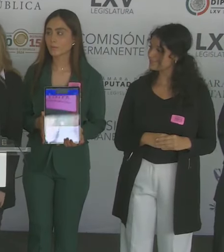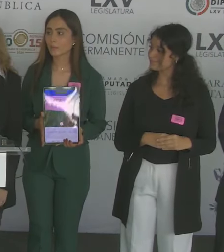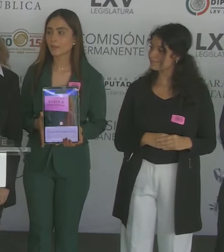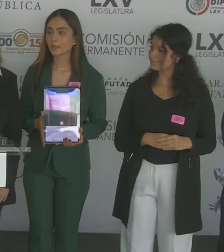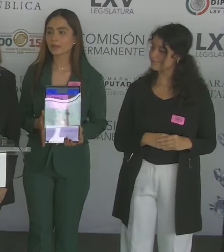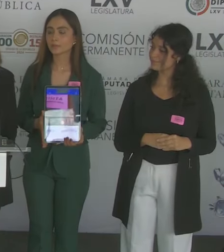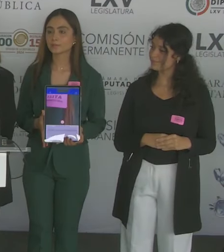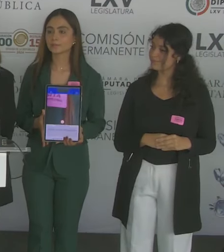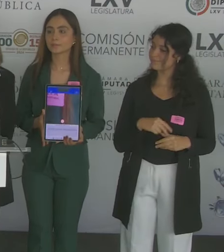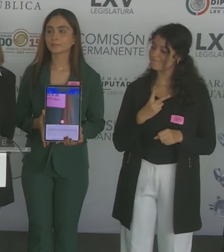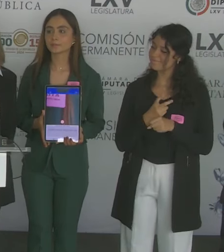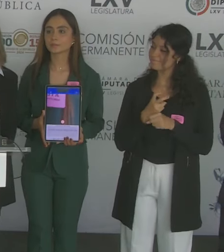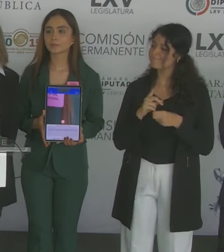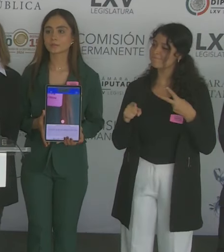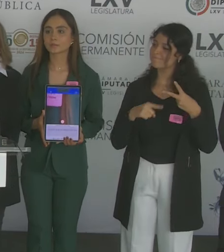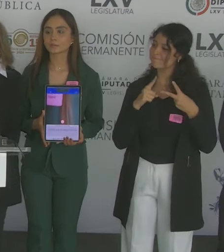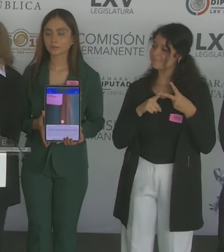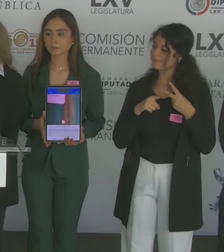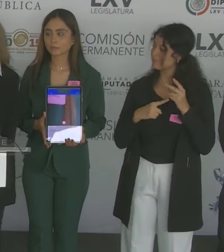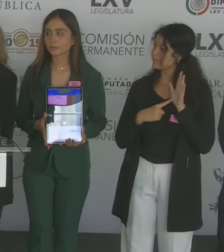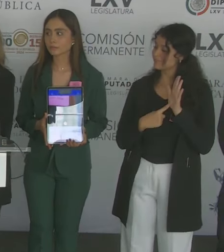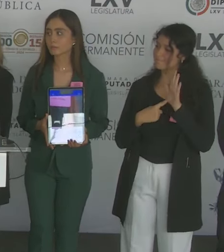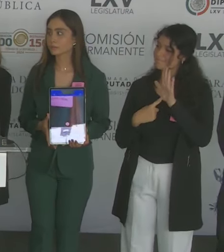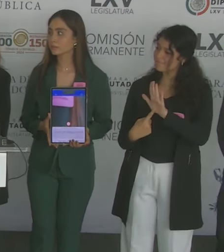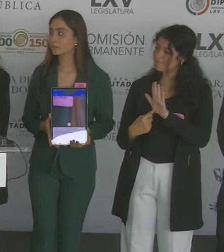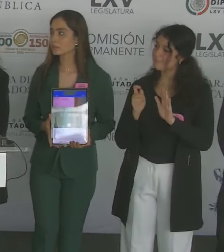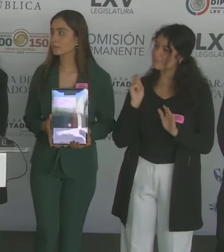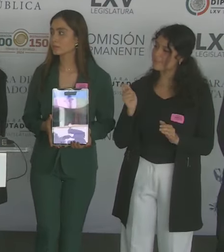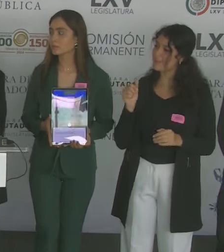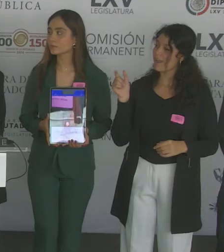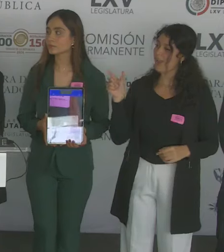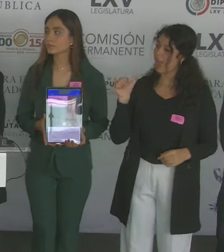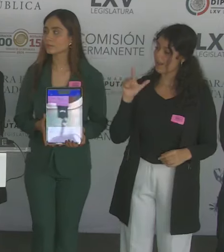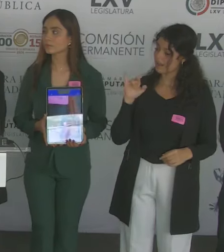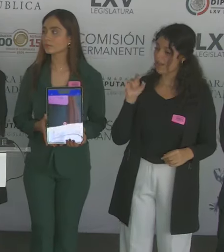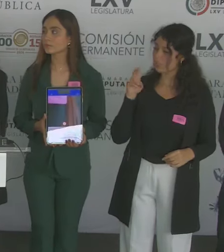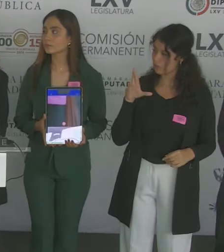El segundo paso va a ser la demostración del Avatar con mi compañero Alejandro